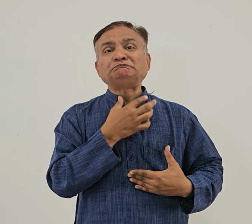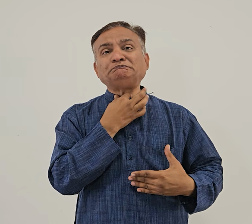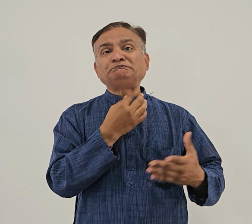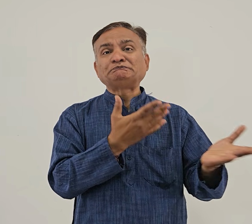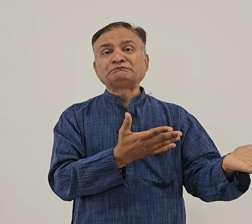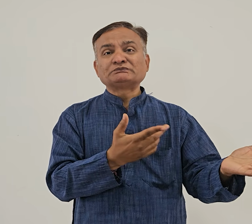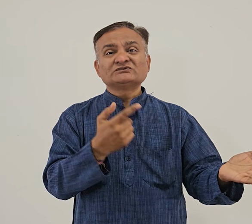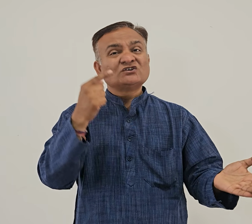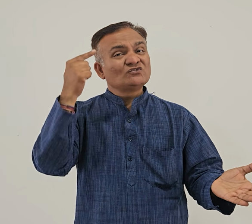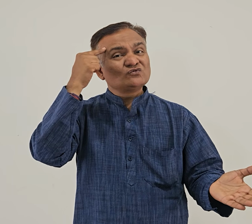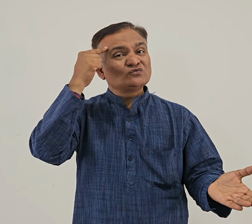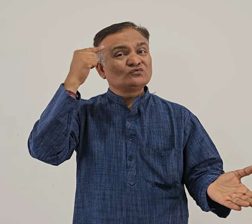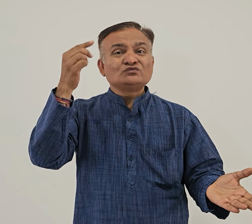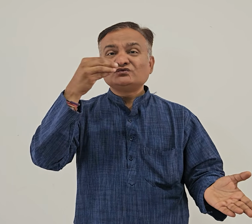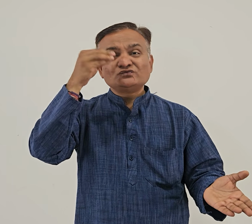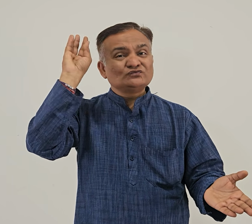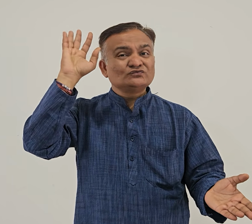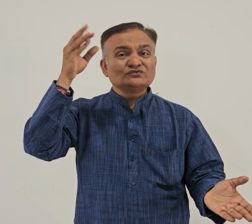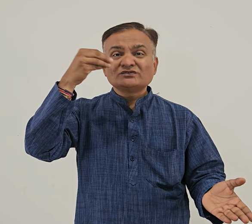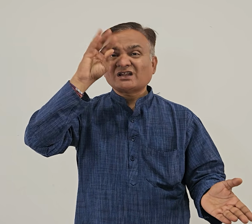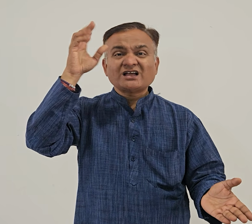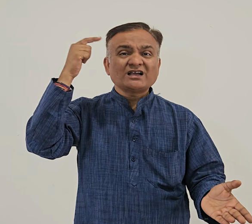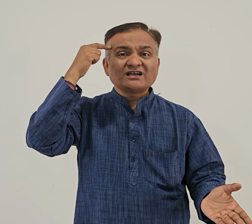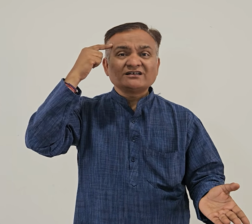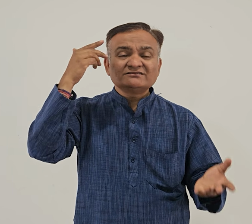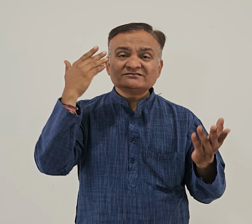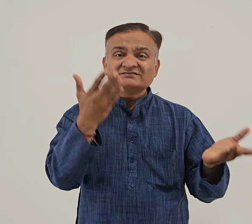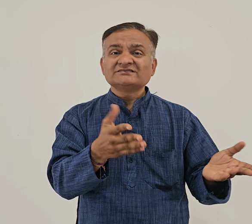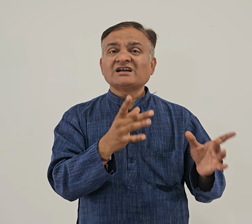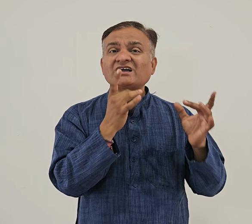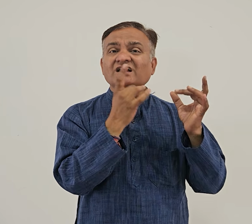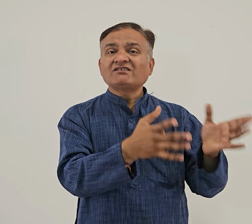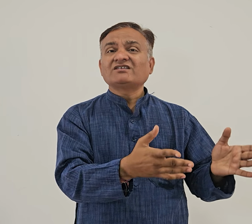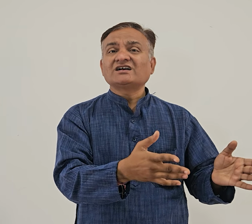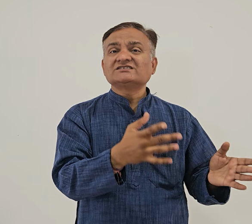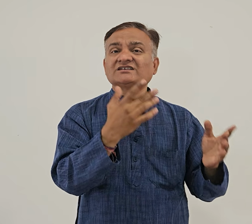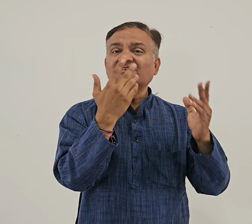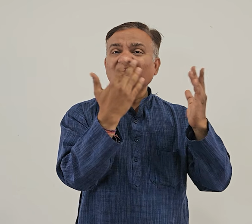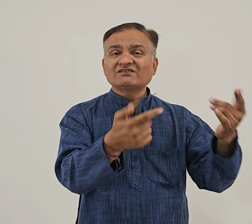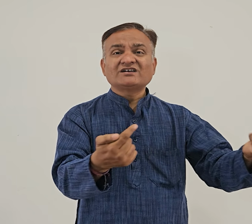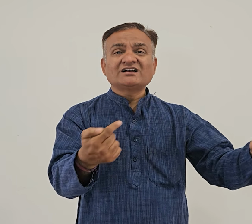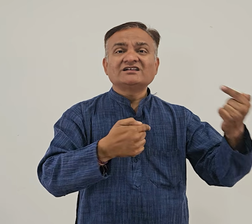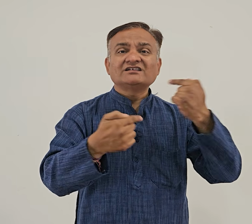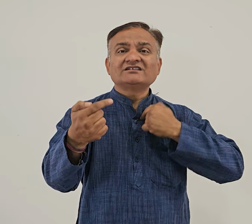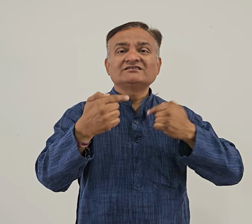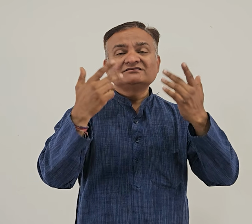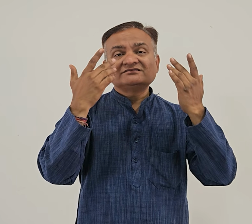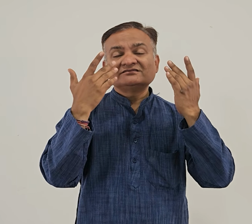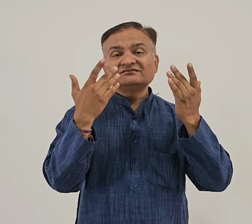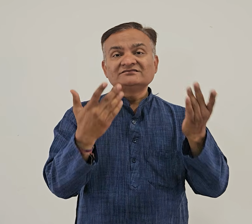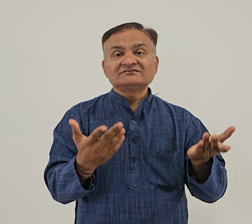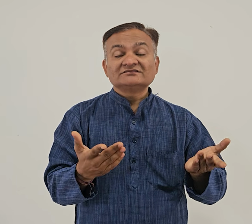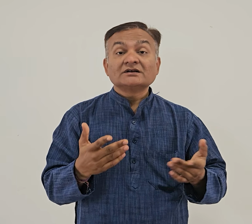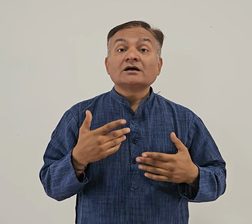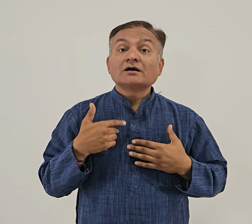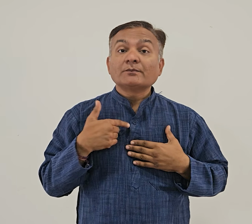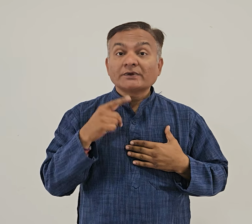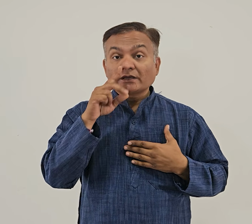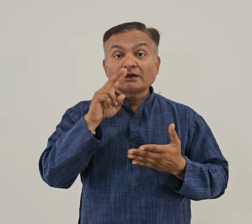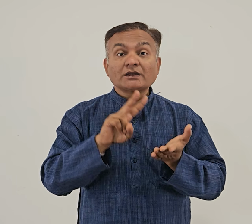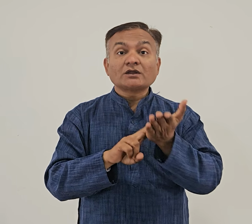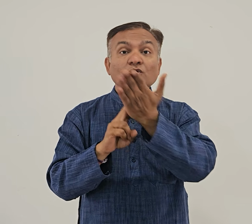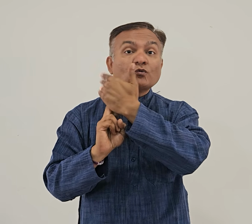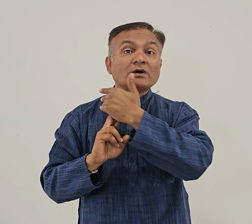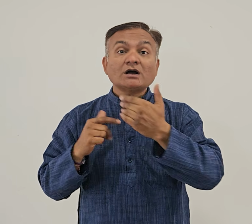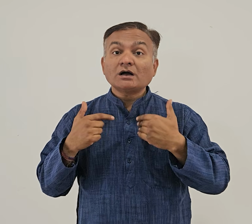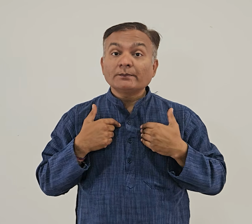છે તો અને આવા છે એને કચકચ કરે છે તેમ છે. તો અમે બહેનોને શીખવીએ છીએ